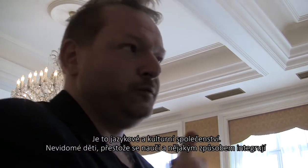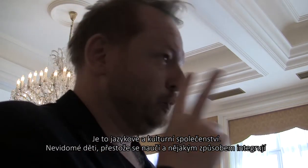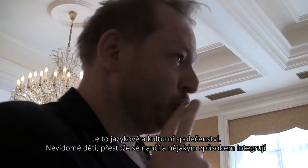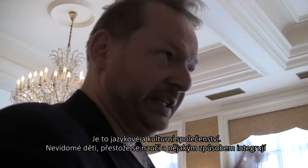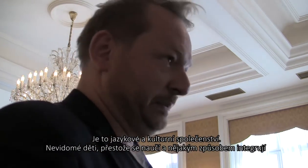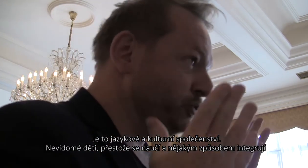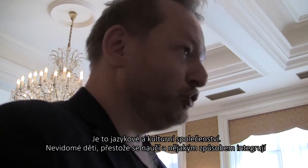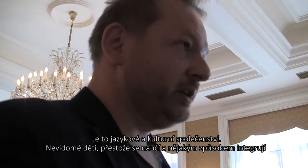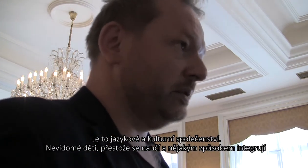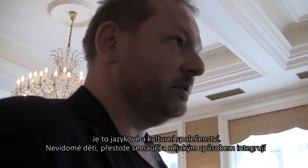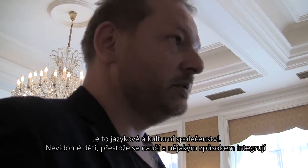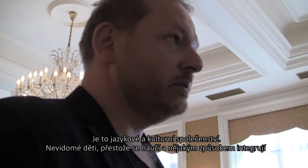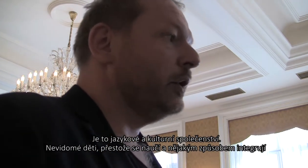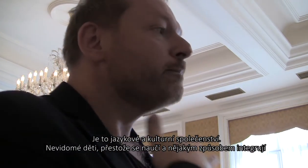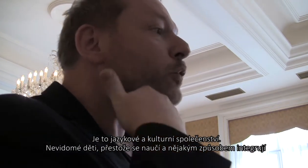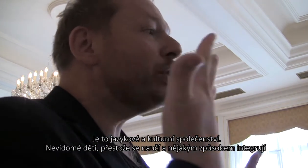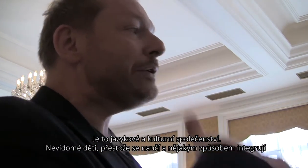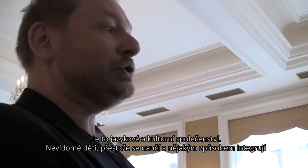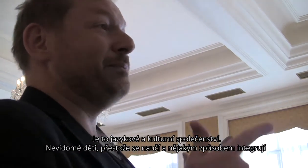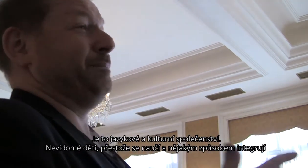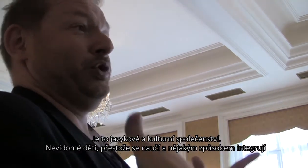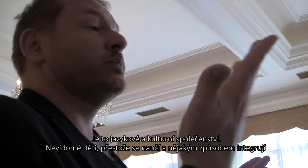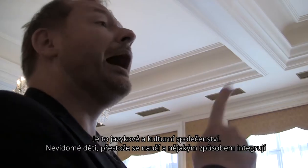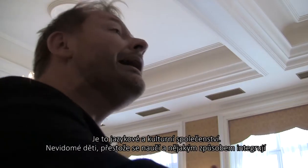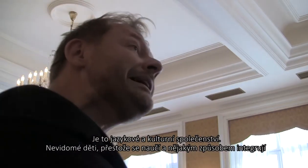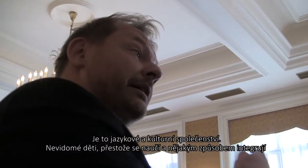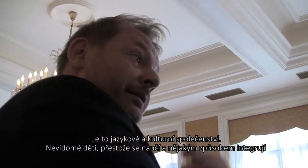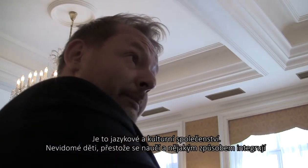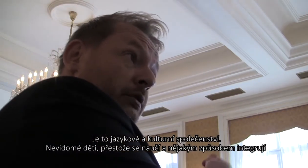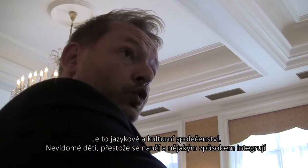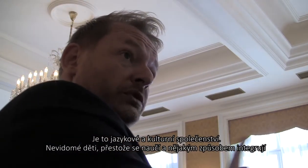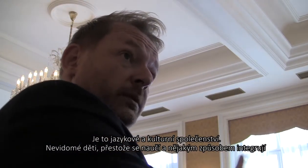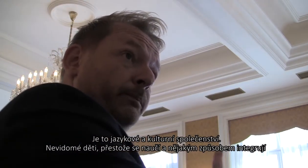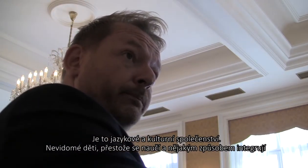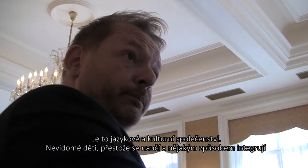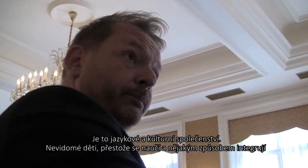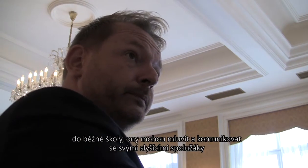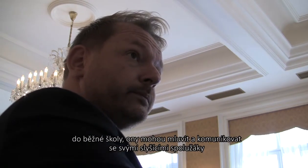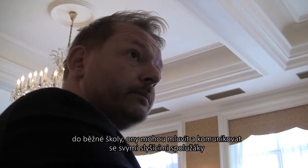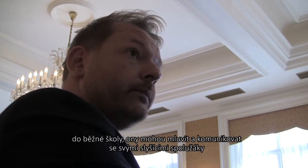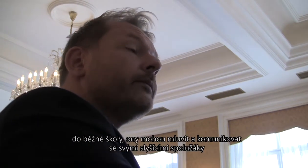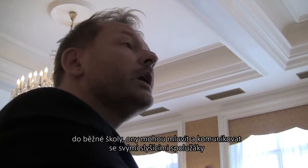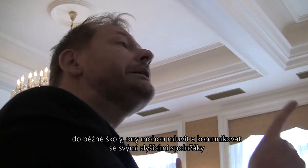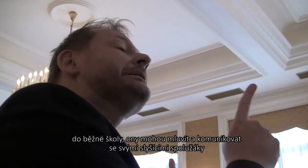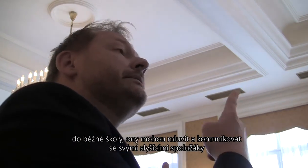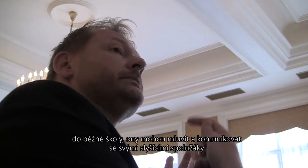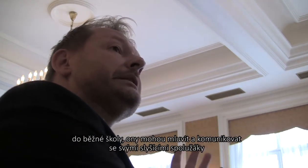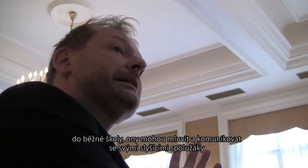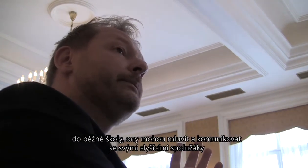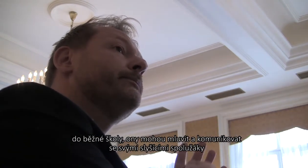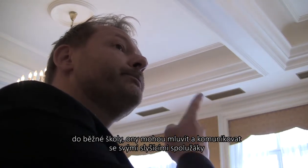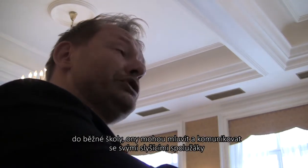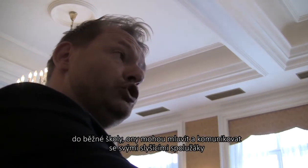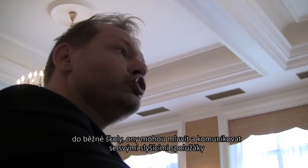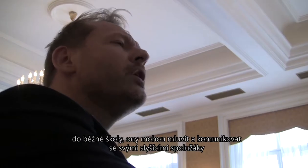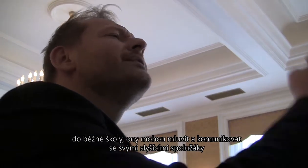děti, přestože se naučí nějakým způsobem zařadí a integrují do běžné školy, oni mohou mluvit